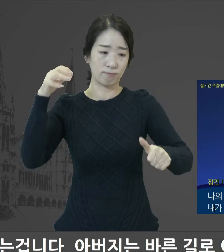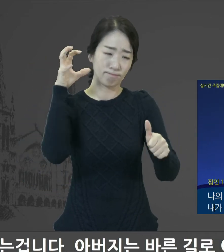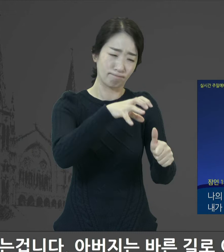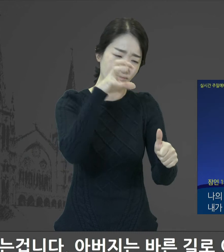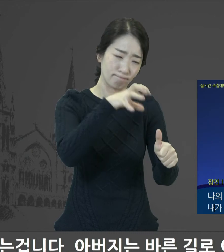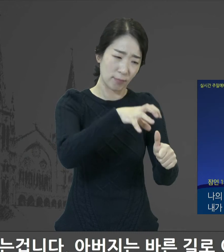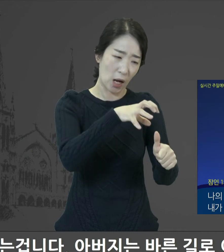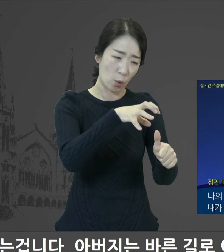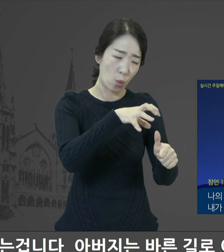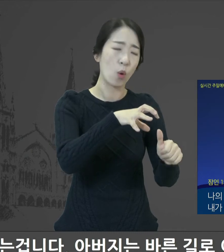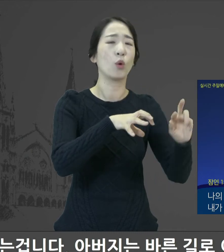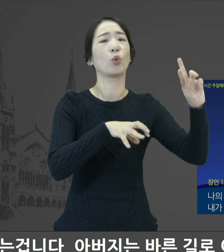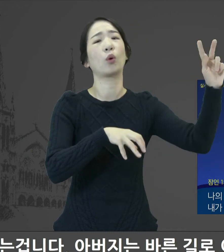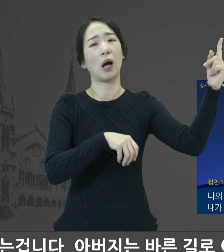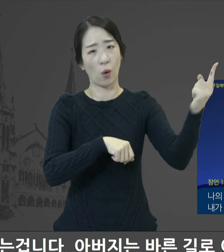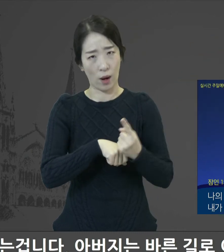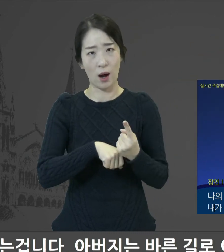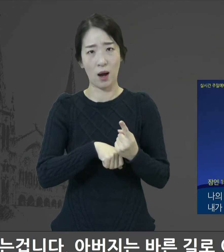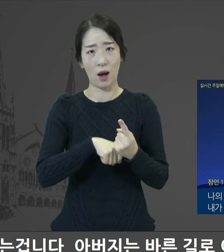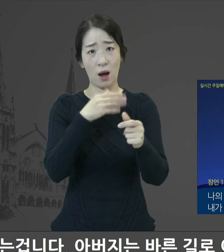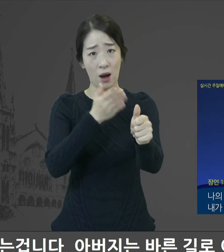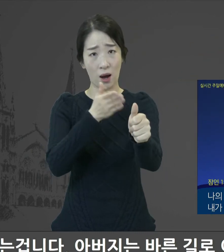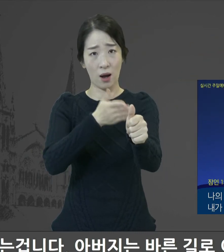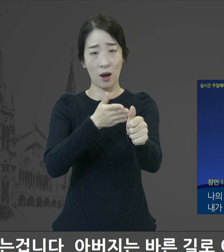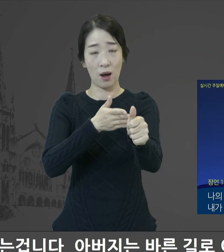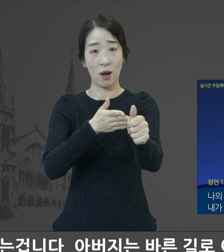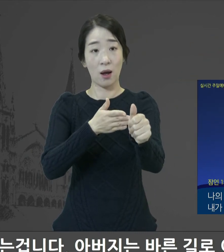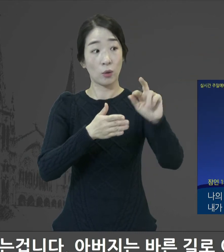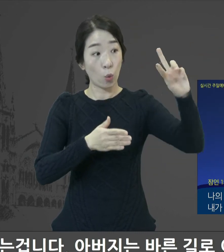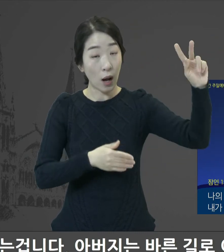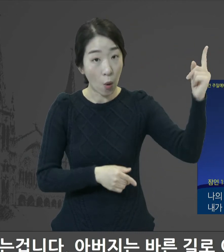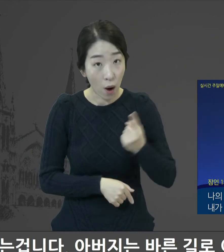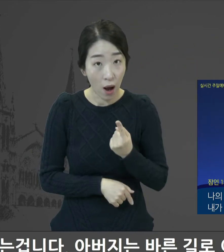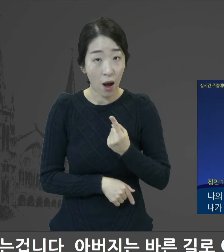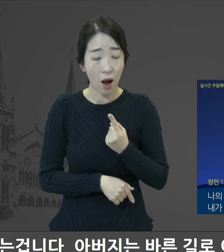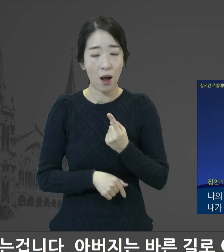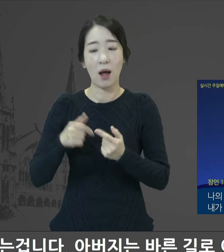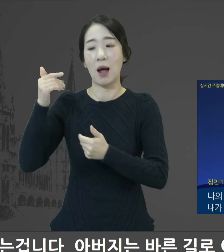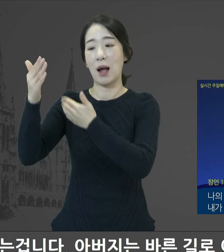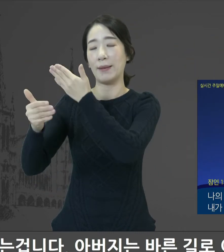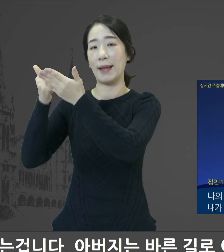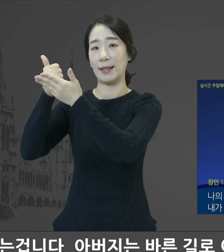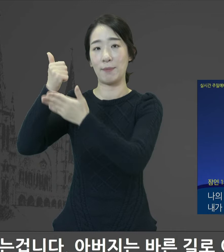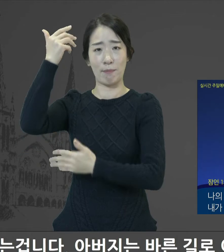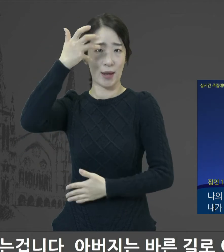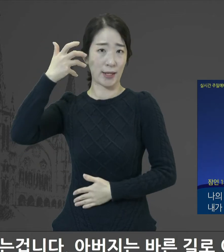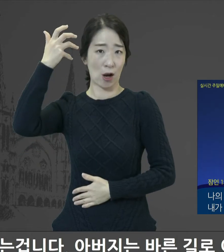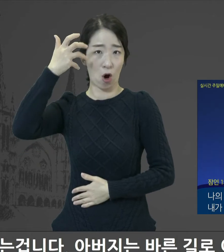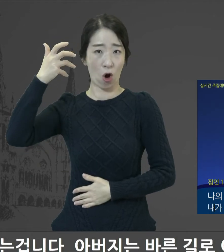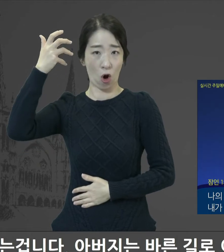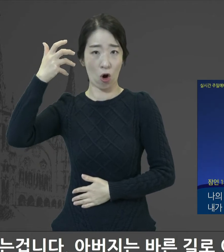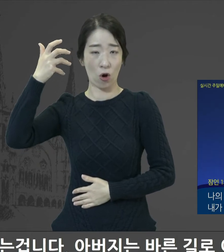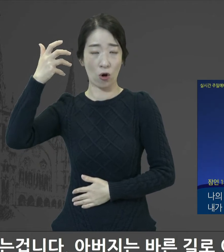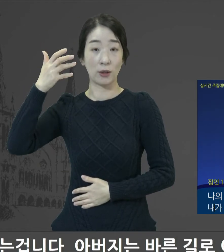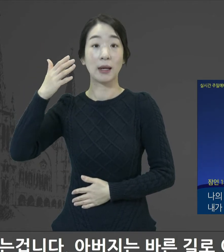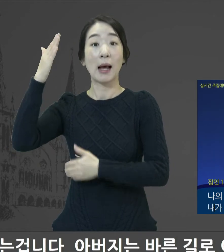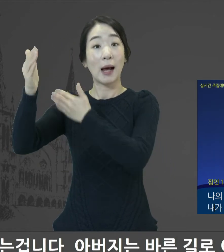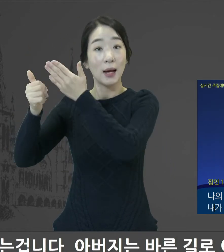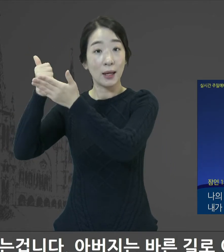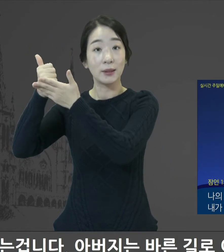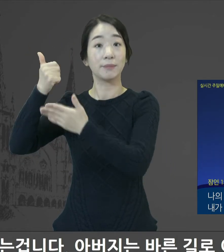돌이키라. 이때 돌이키게 되면 나의 영을, 성령 역사시죠? 나의